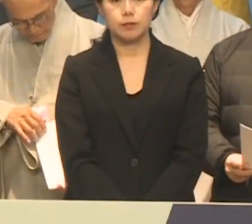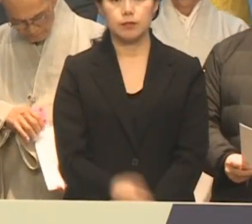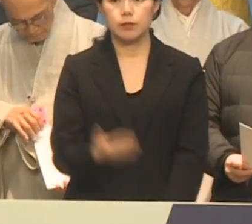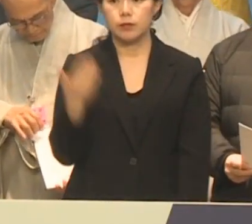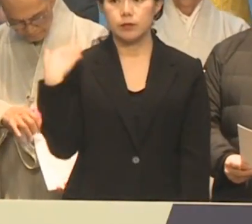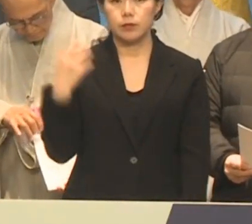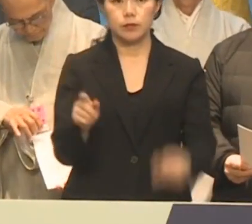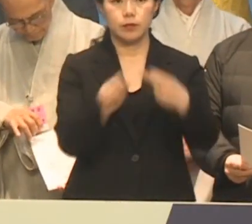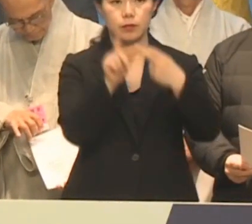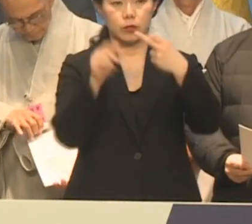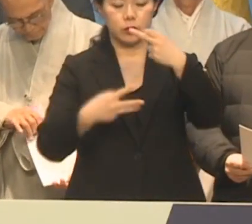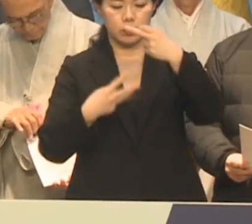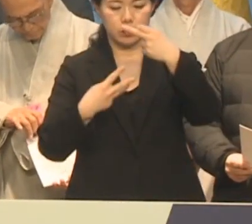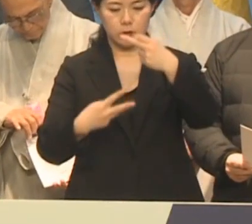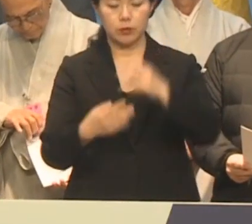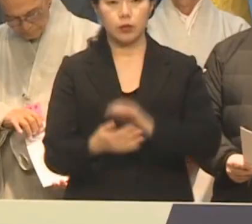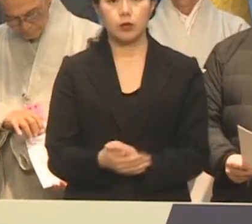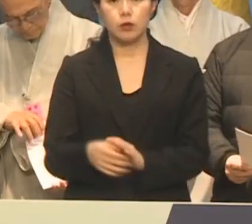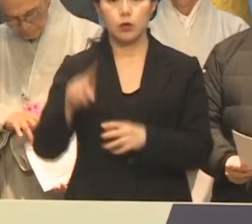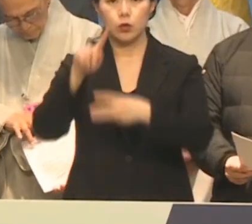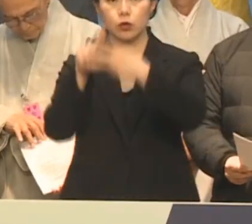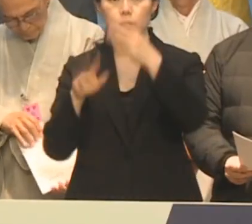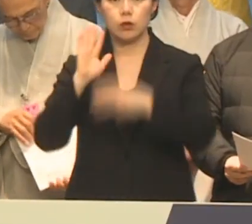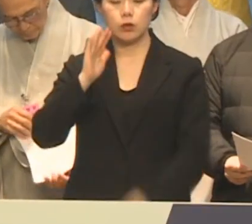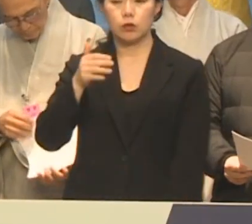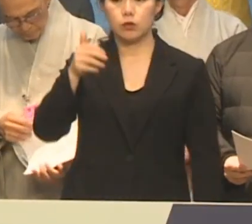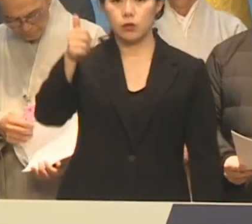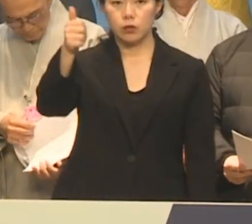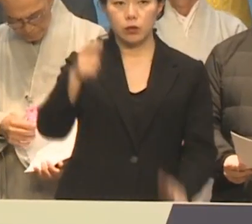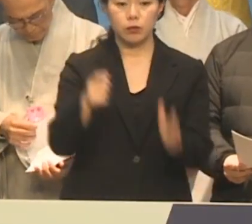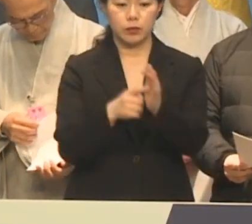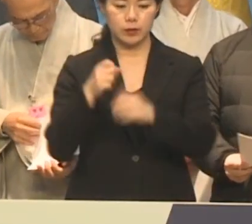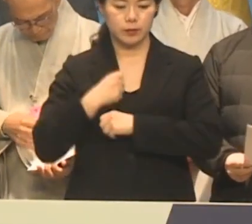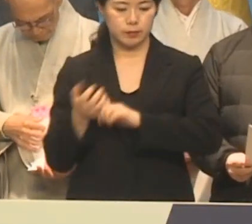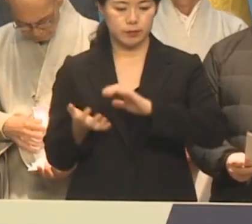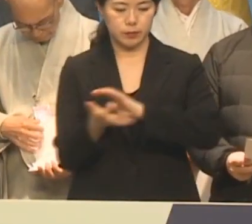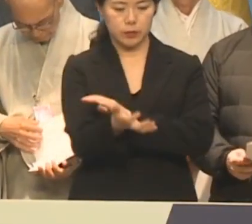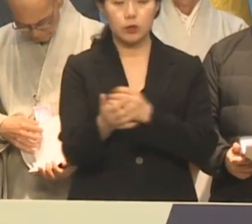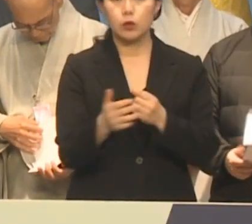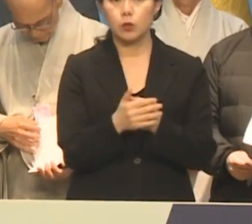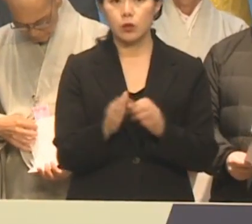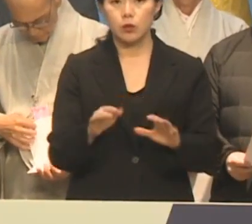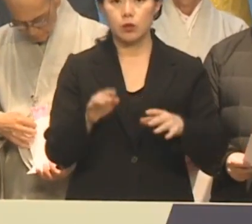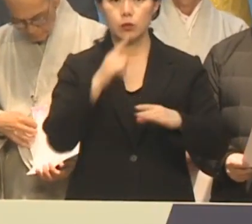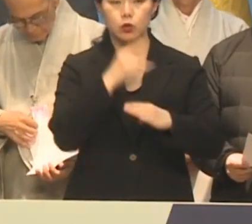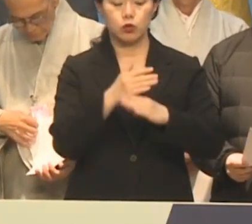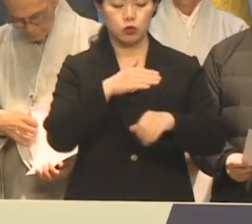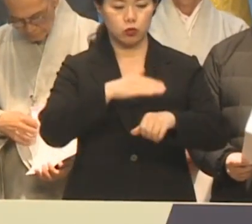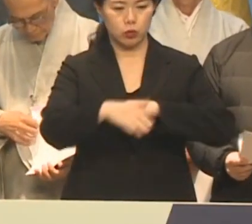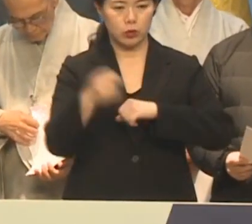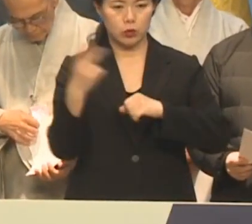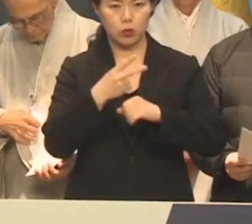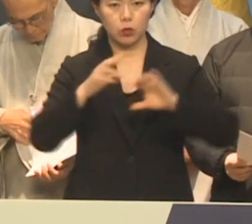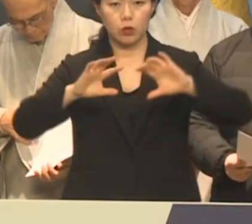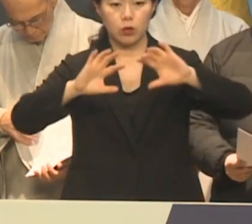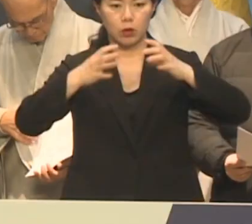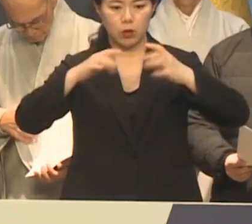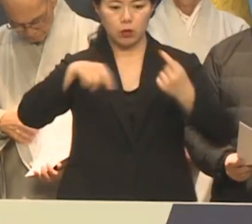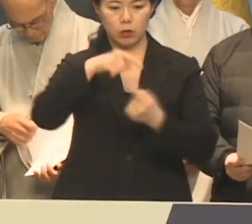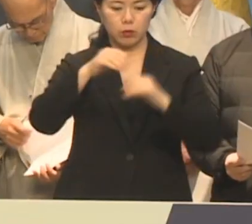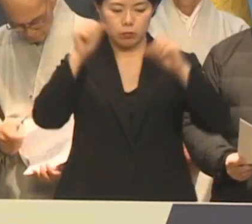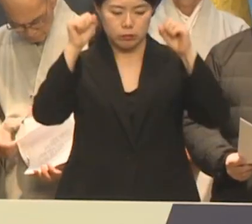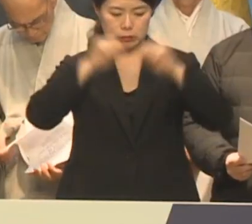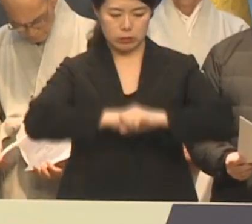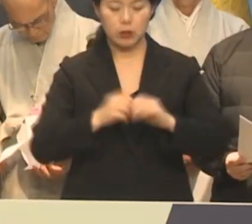지난 12월 3일 윤석열 대통령의 비상계엄으로 민주주의와 헌정질서가 무너졌습니다.